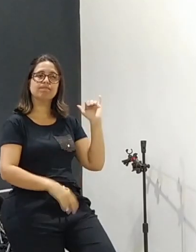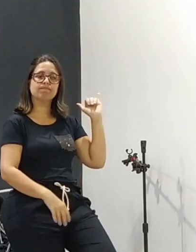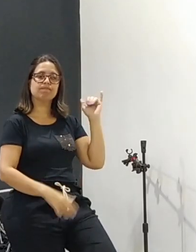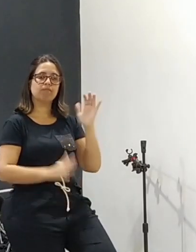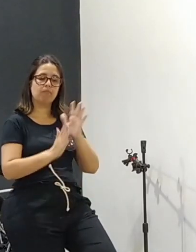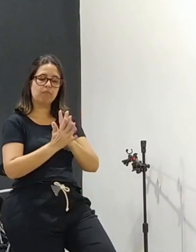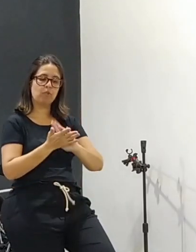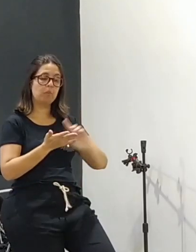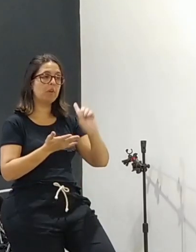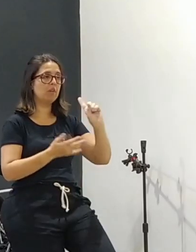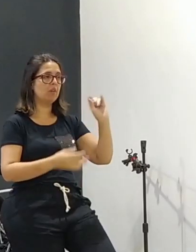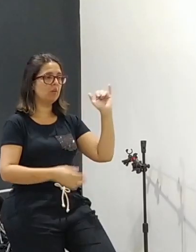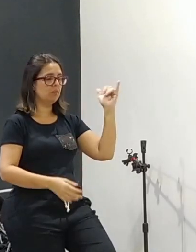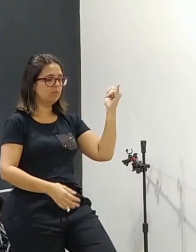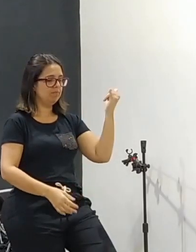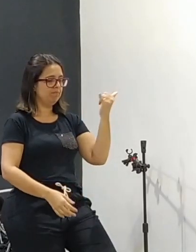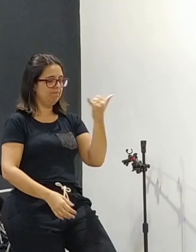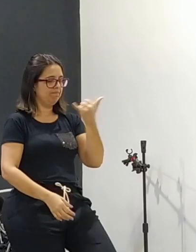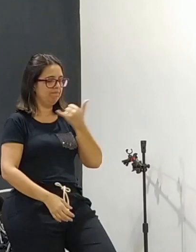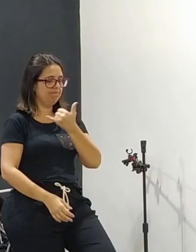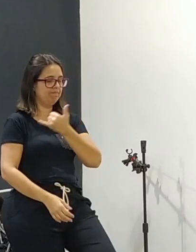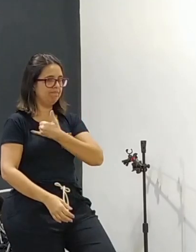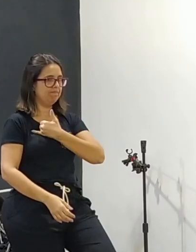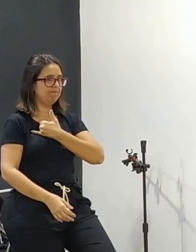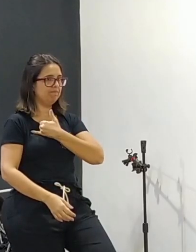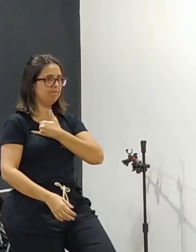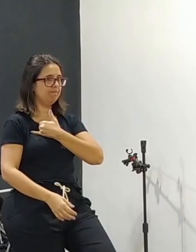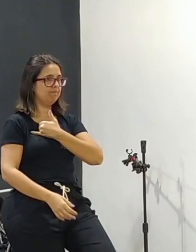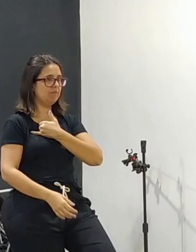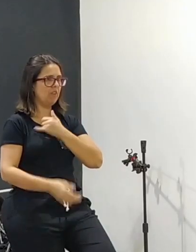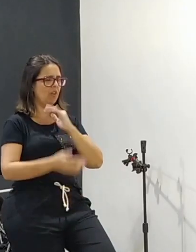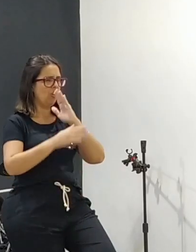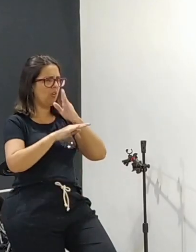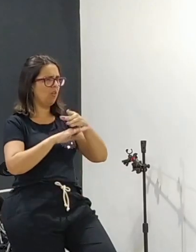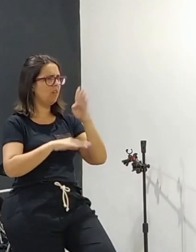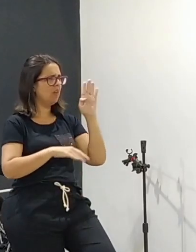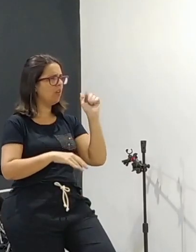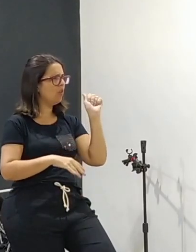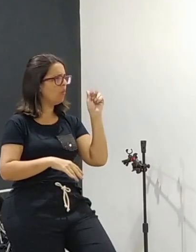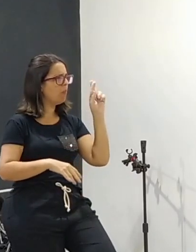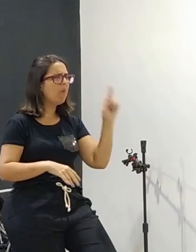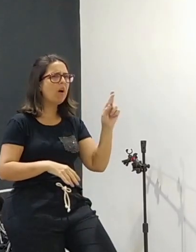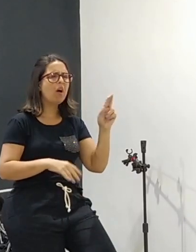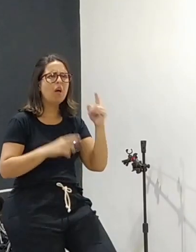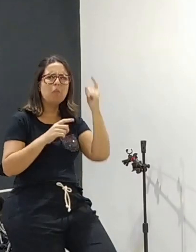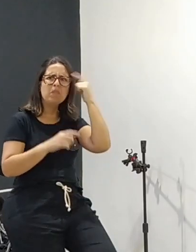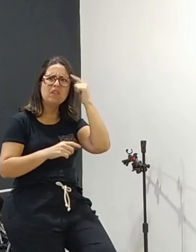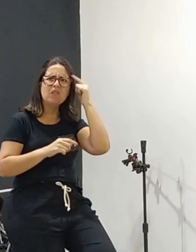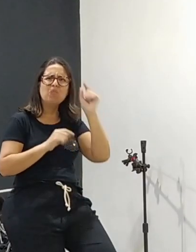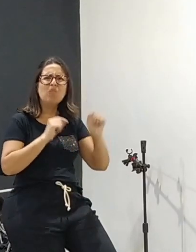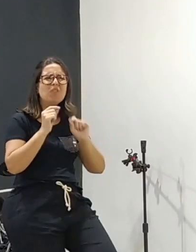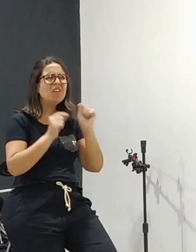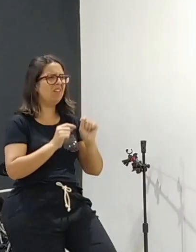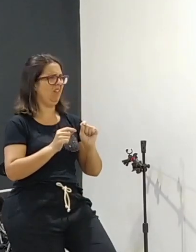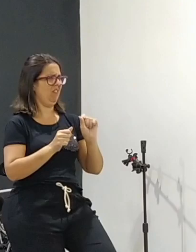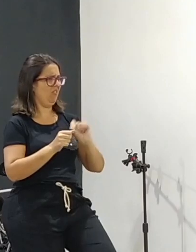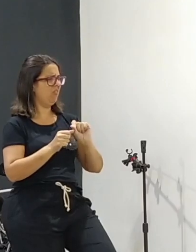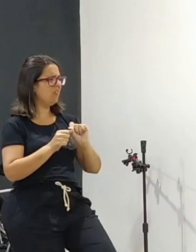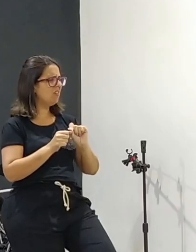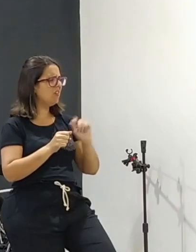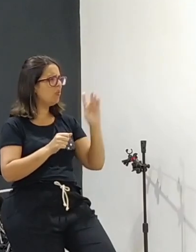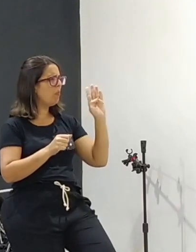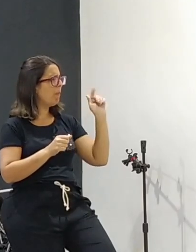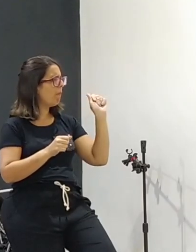me transformar de tal forma que eu comecei a chegar nos bares e comecei a pensar assim: o que eu estou fazendo aqui, né? Eu não pertenço mais a esse lugar,